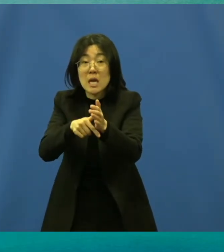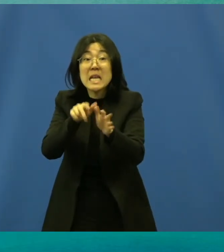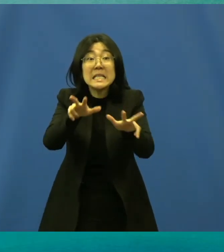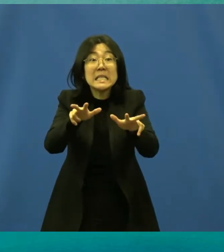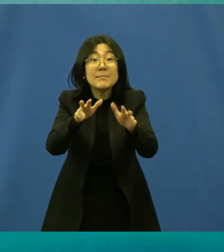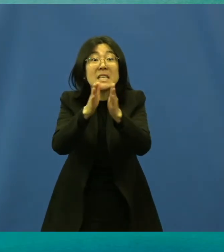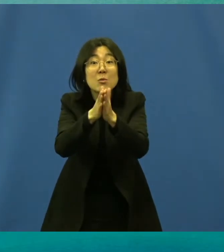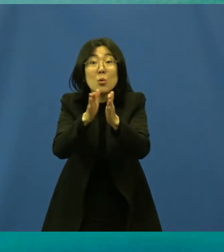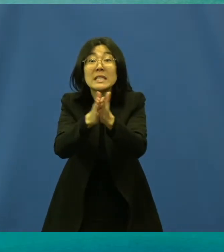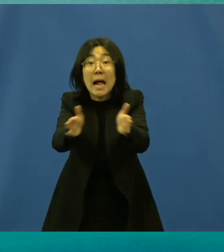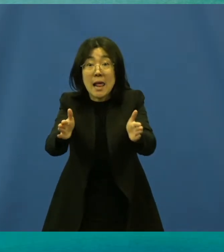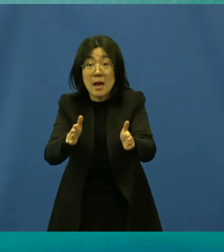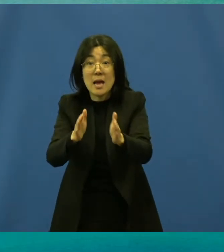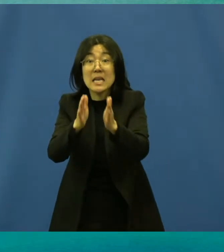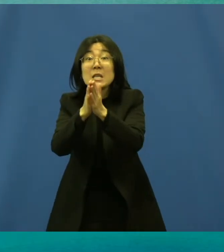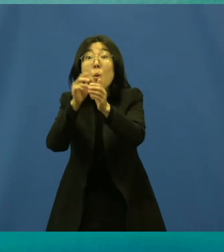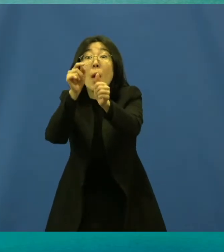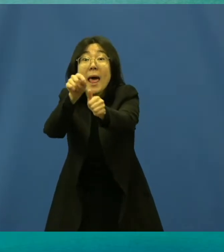광풍이